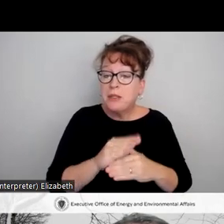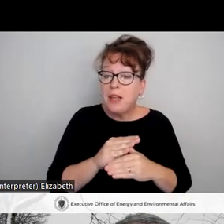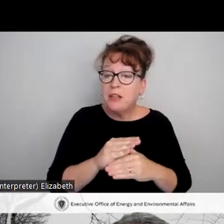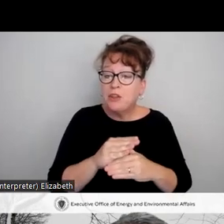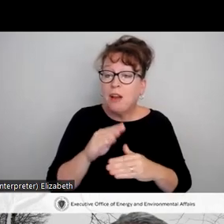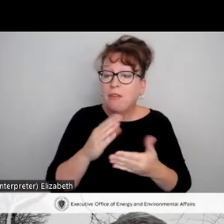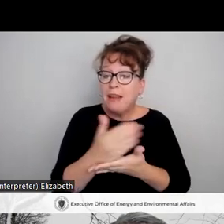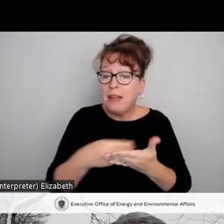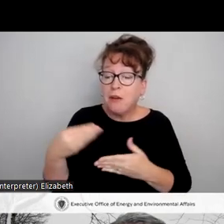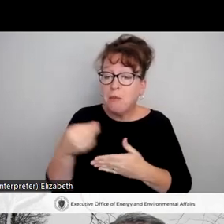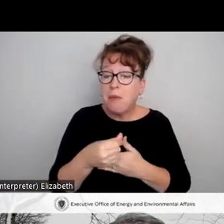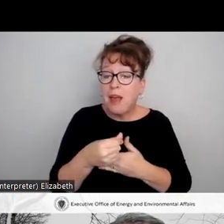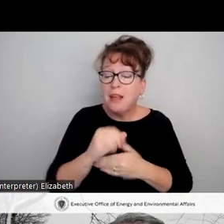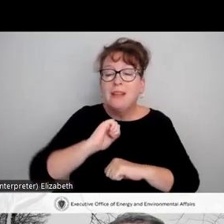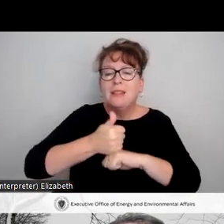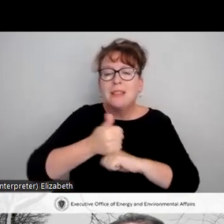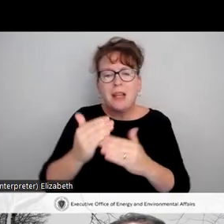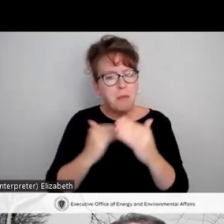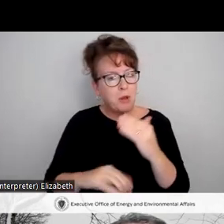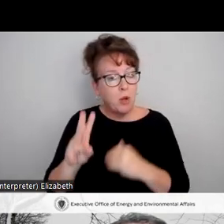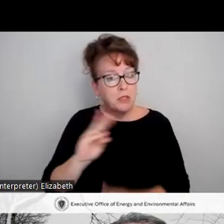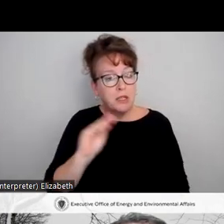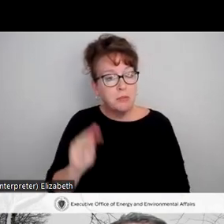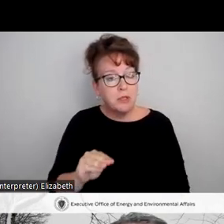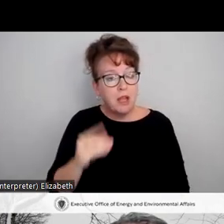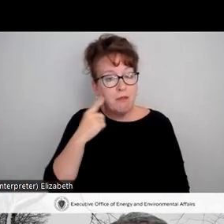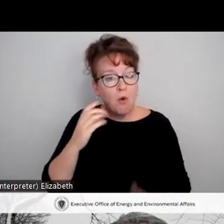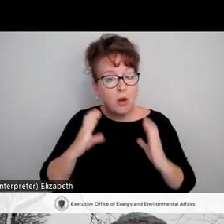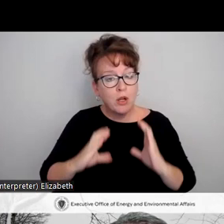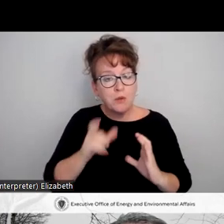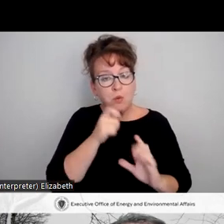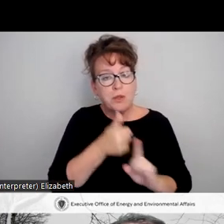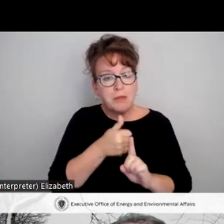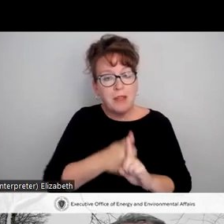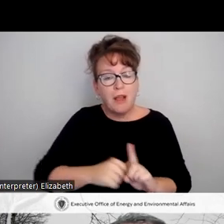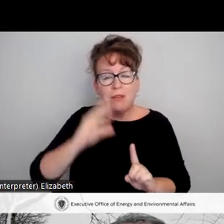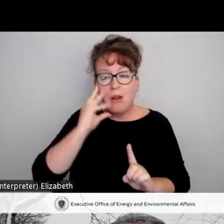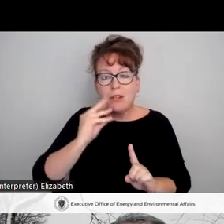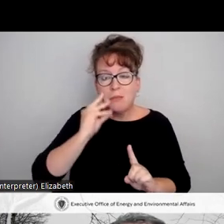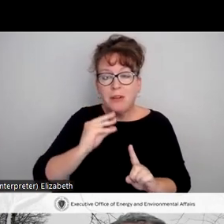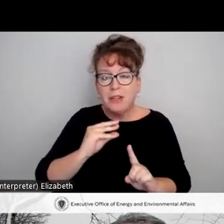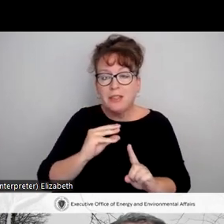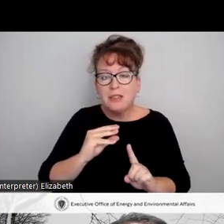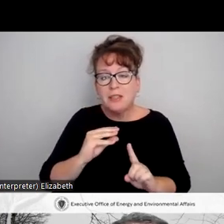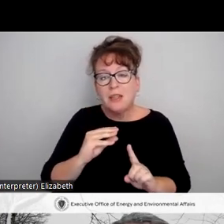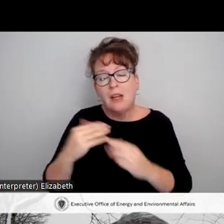tenido que hacer usted eh para pagar sus cuentas de energía